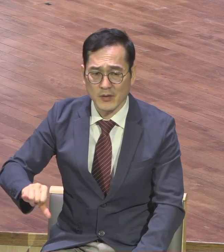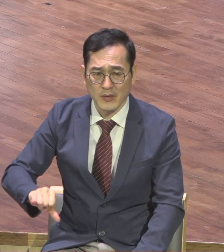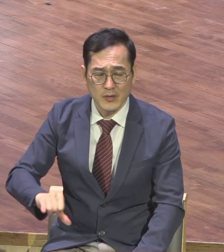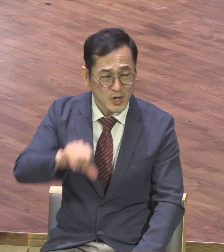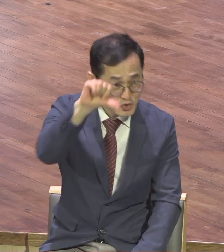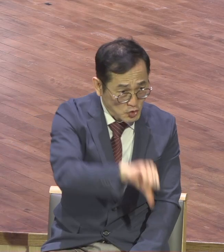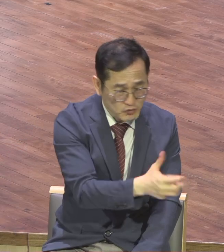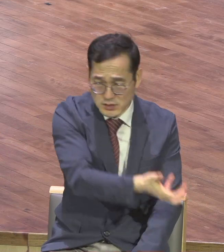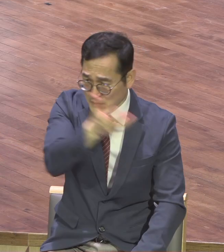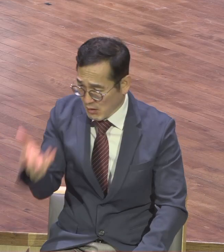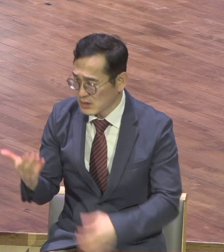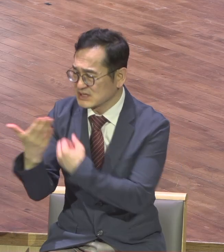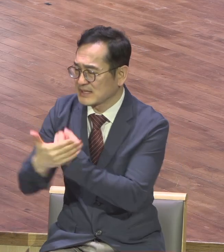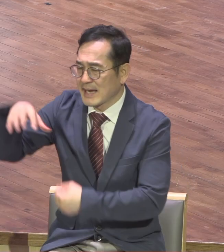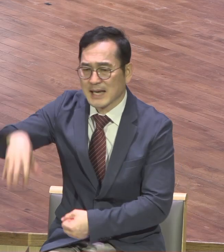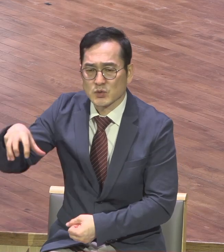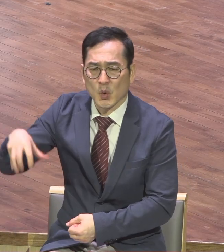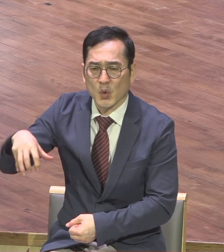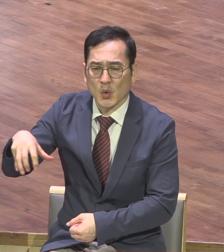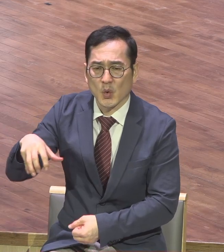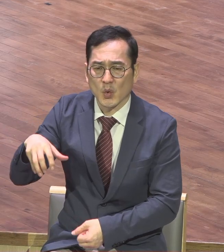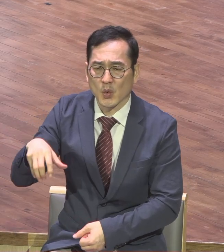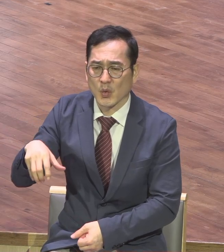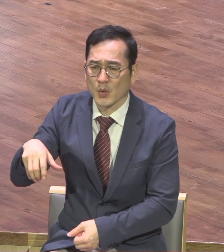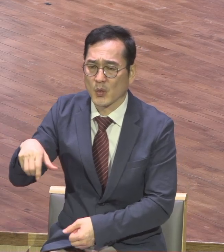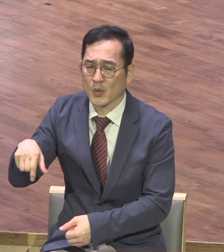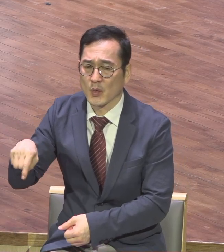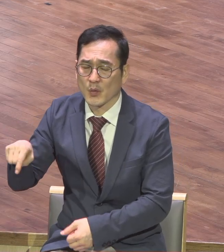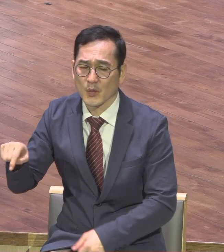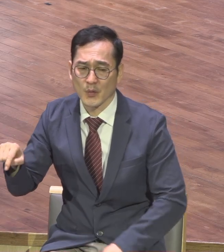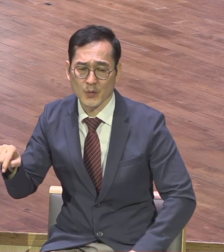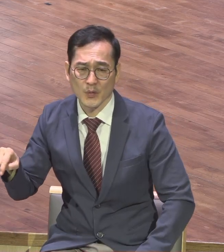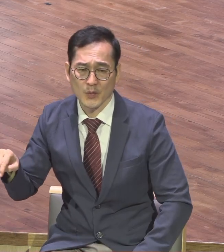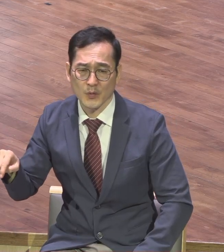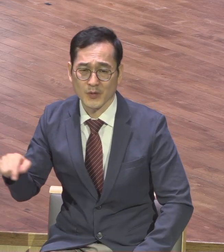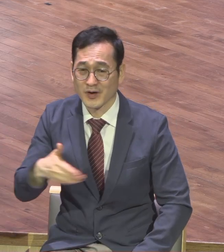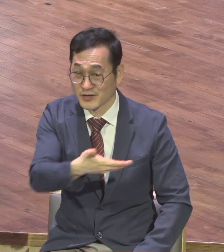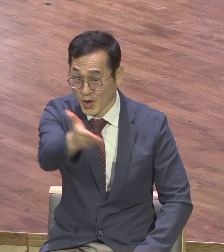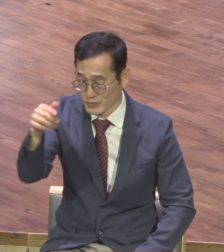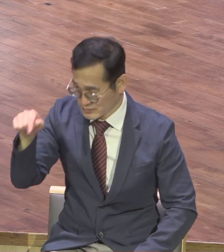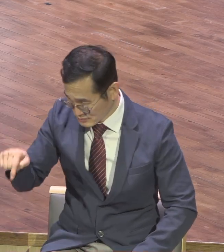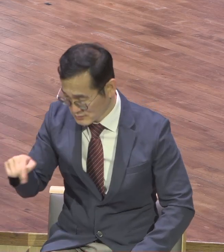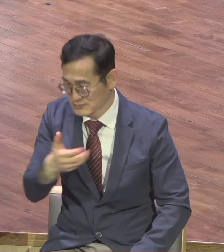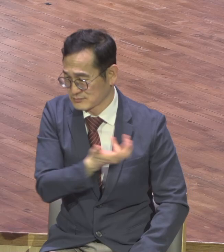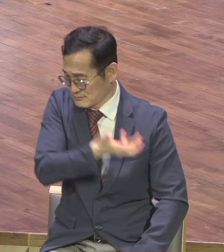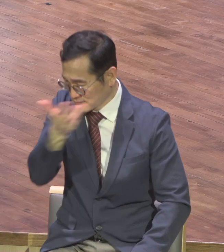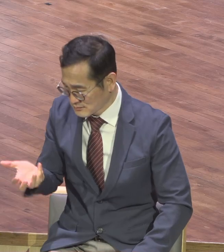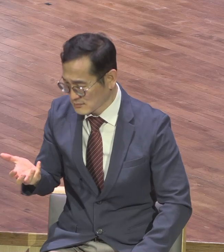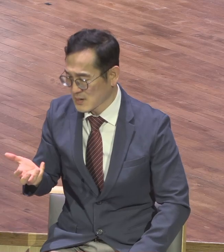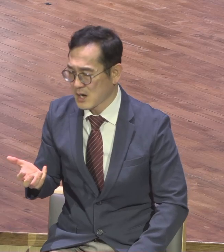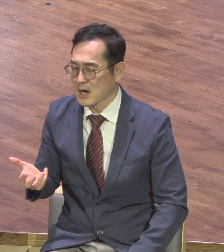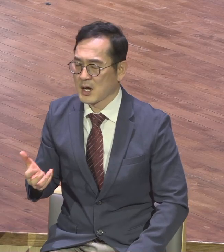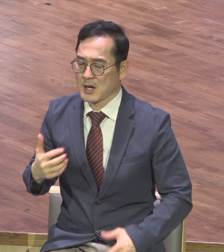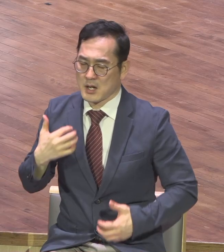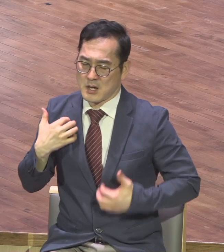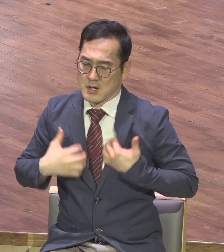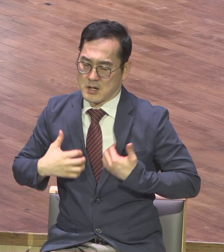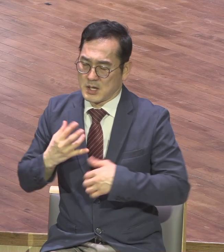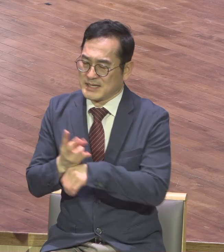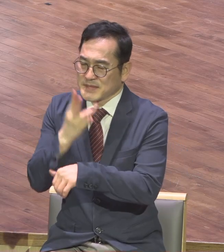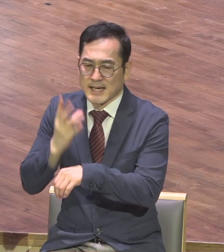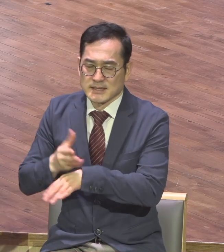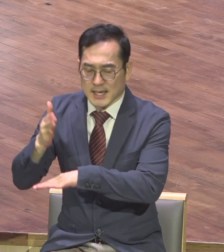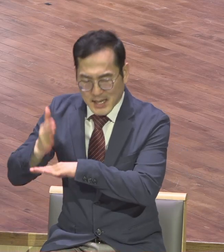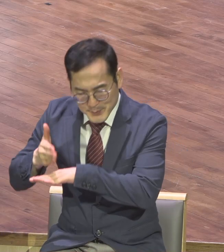가치를 영계 모든 성도들 24시 누리시고 감사하면서 영적